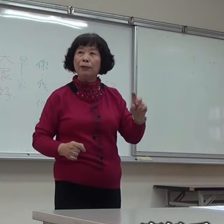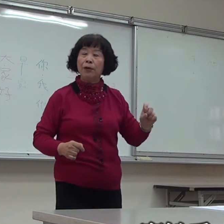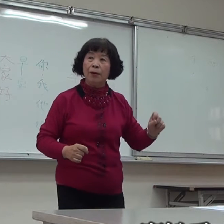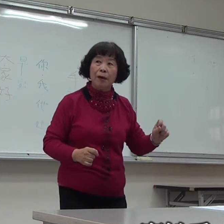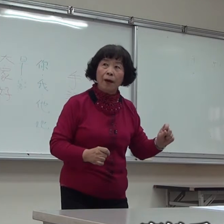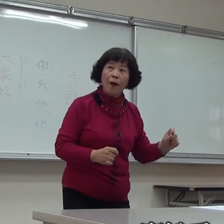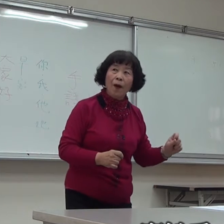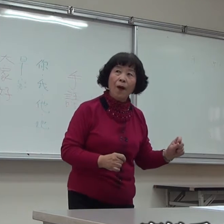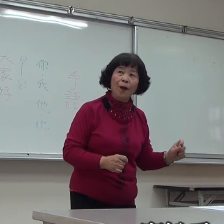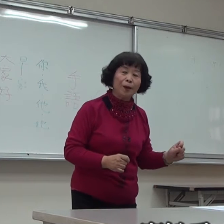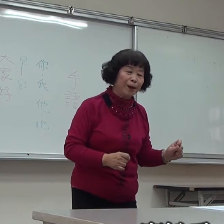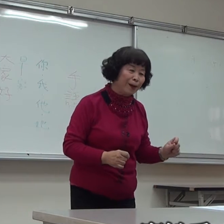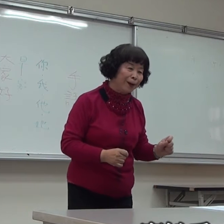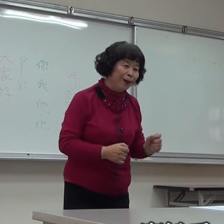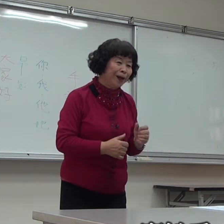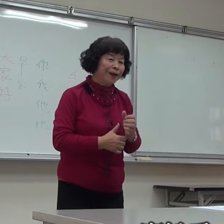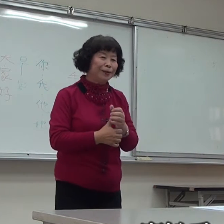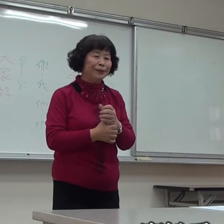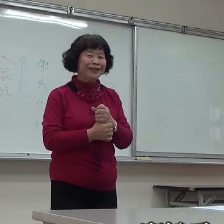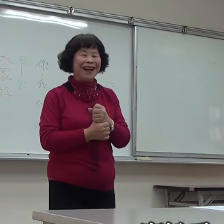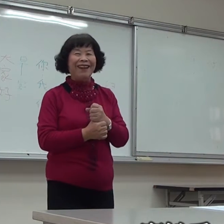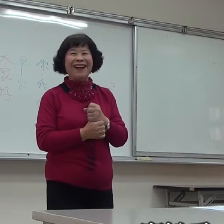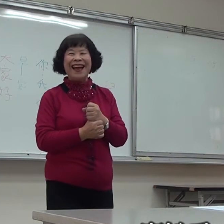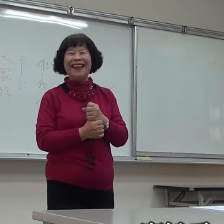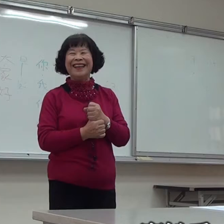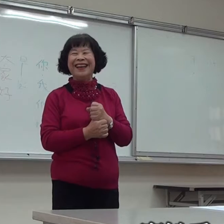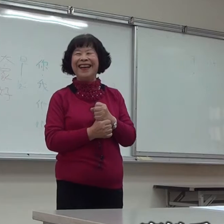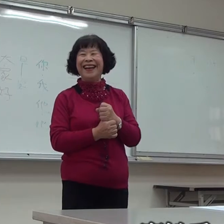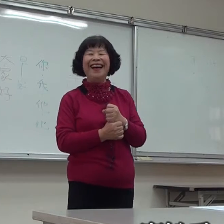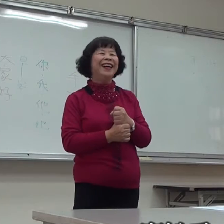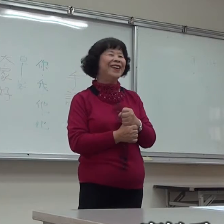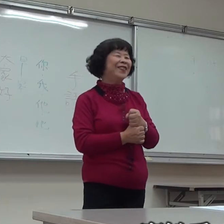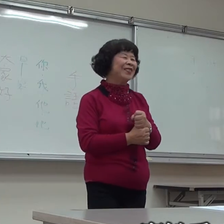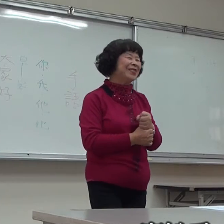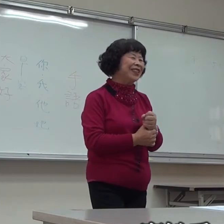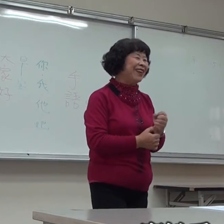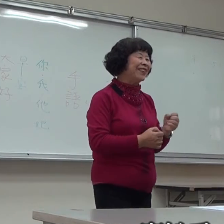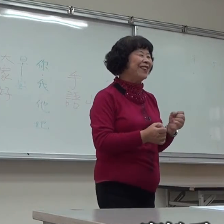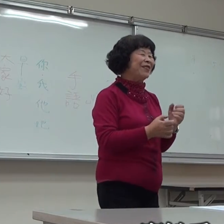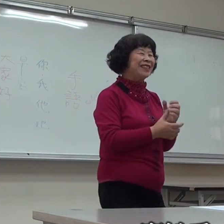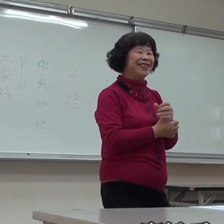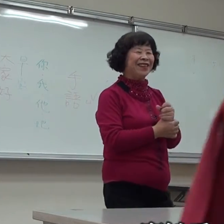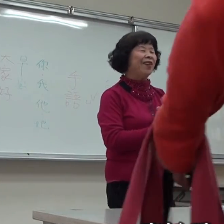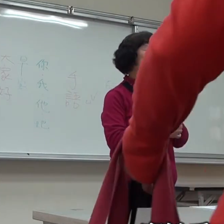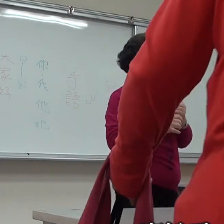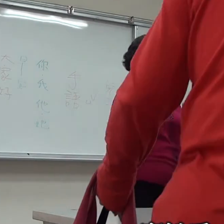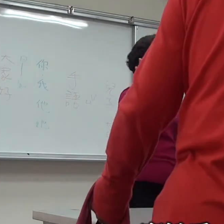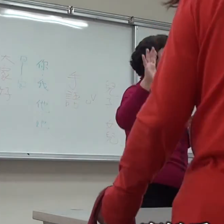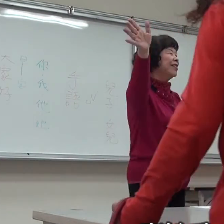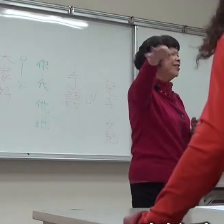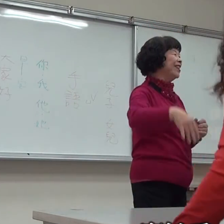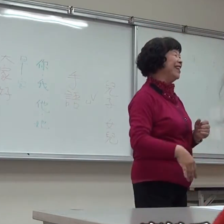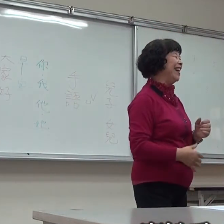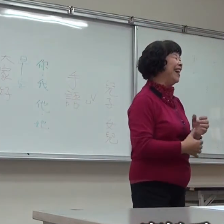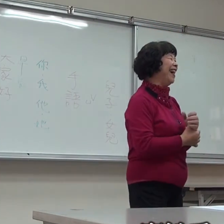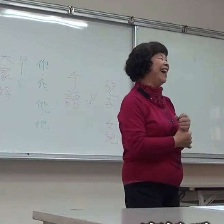哦，都倒来了，都倒了，都每次都跟渡人斗